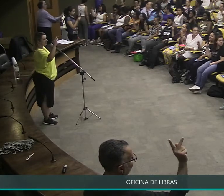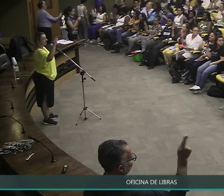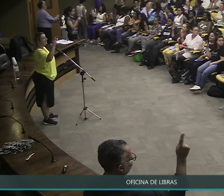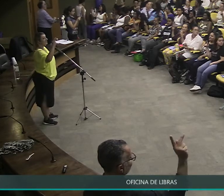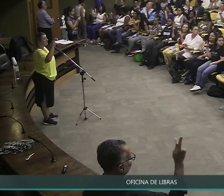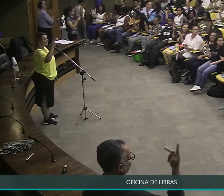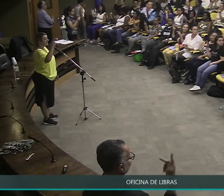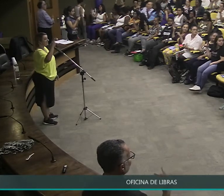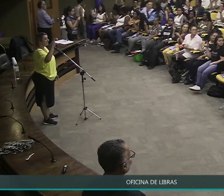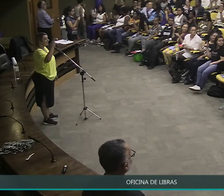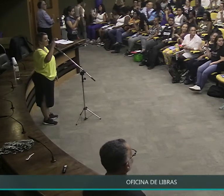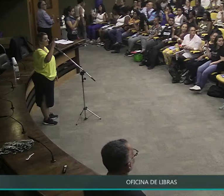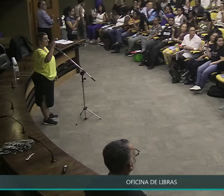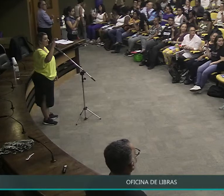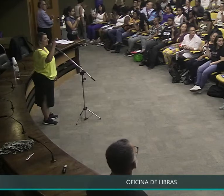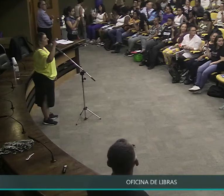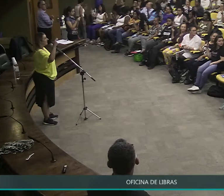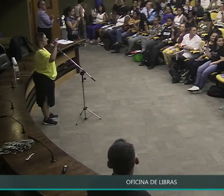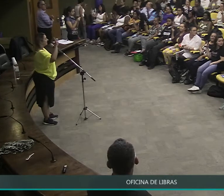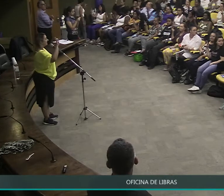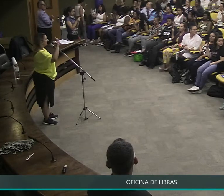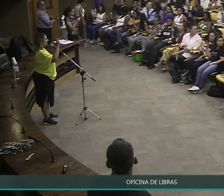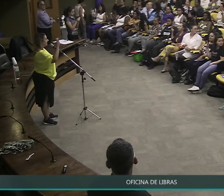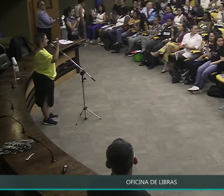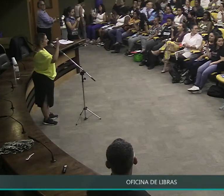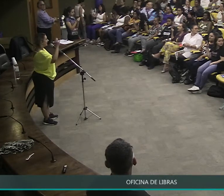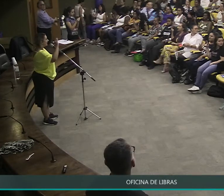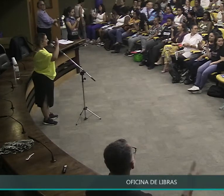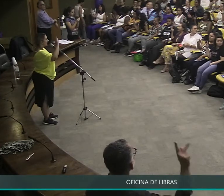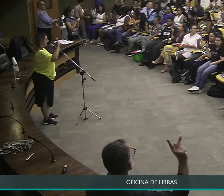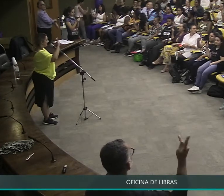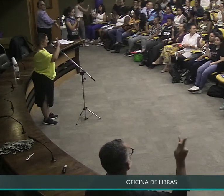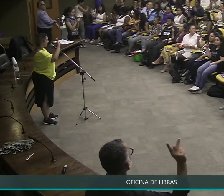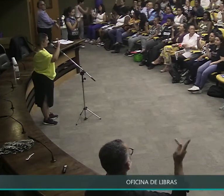Hã? Ah, tá. H. I.